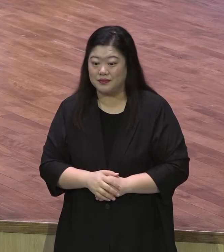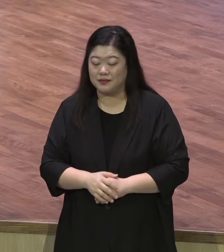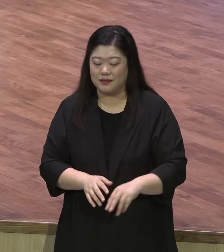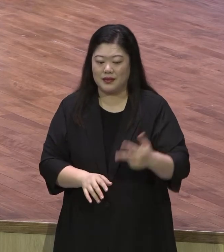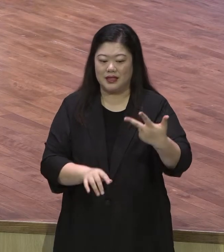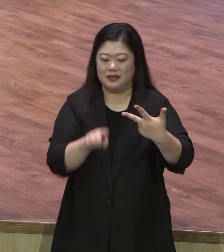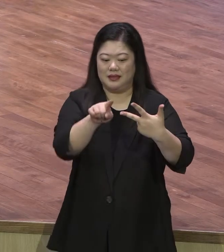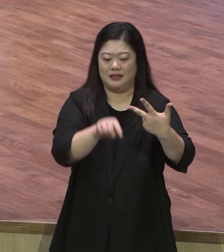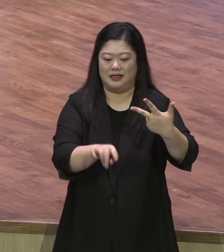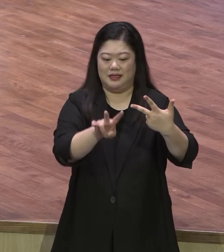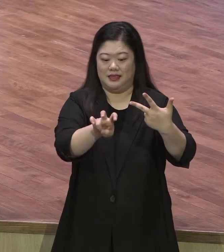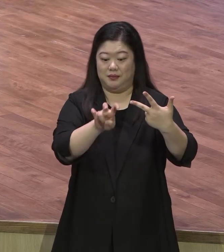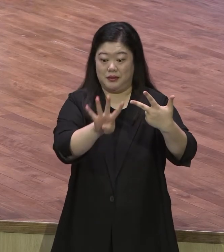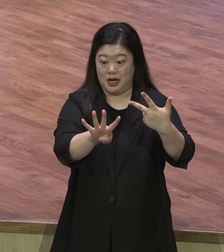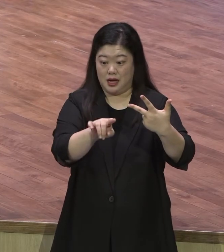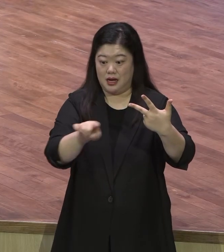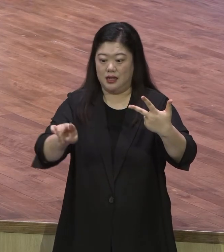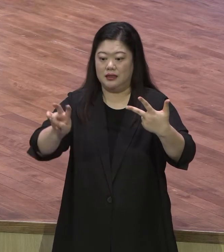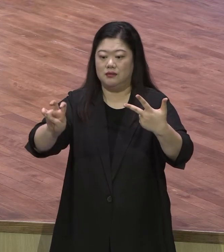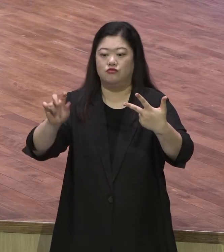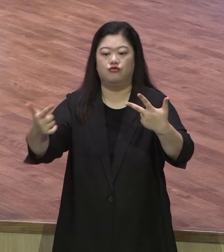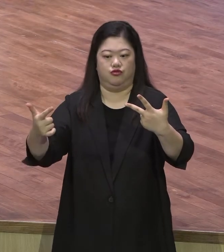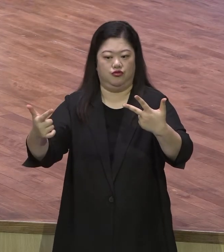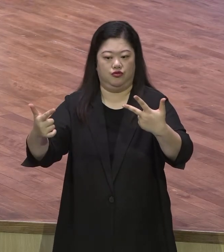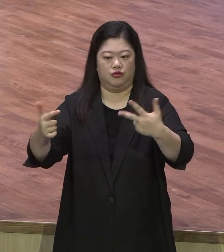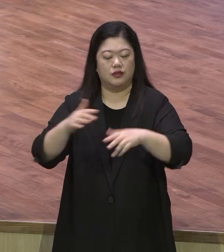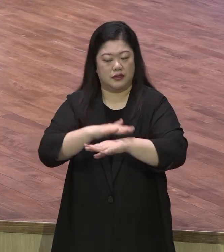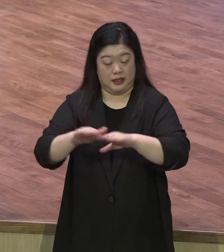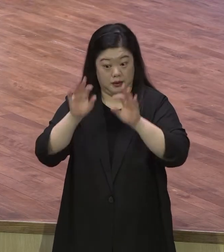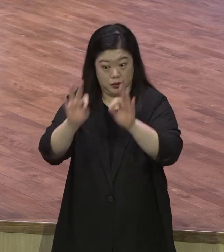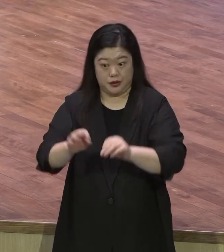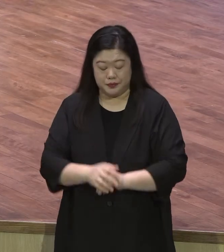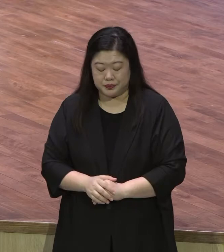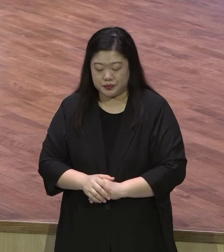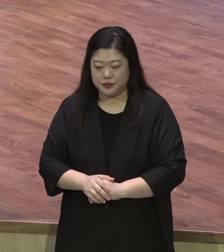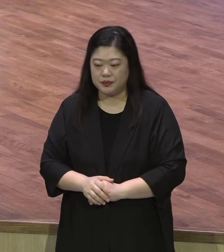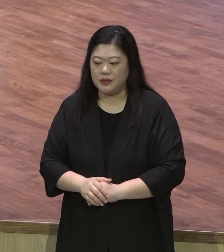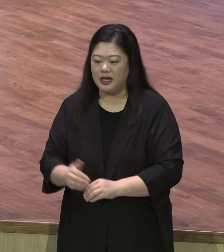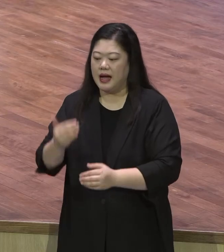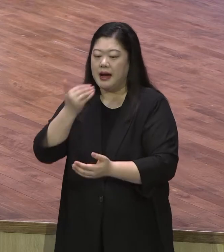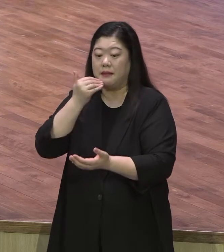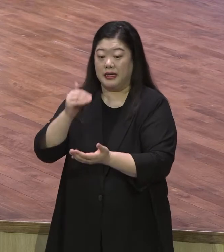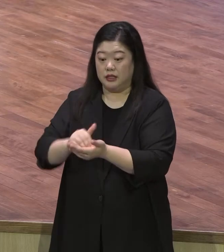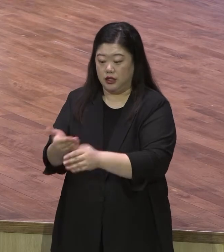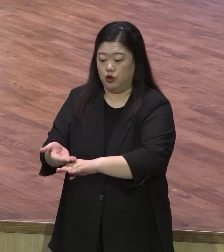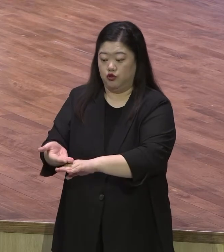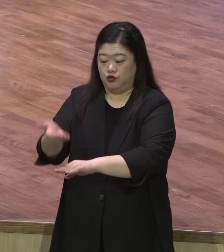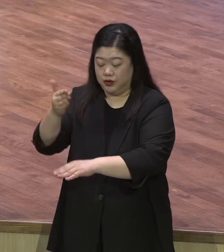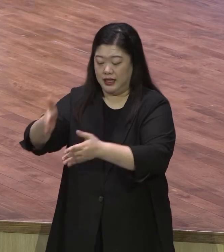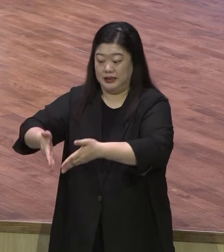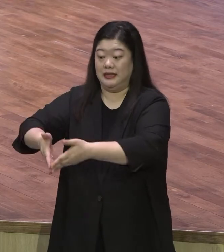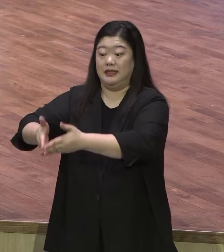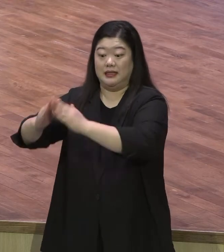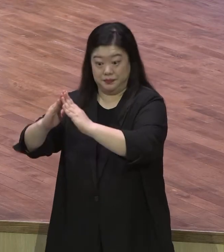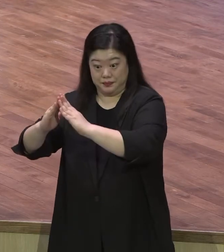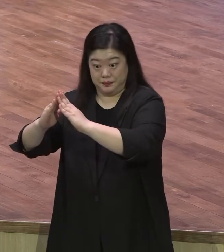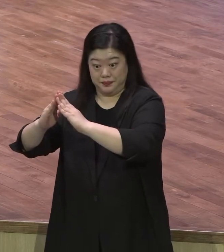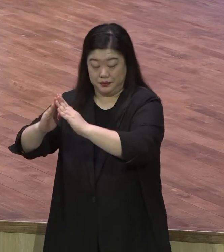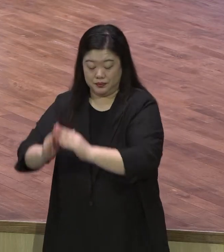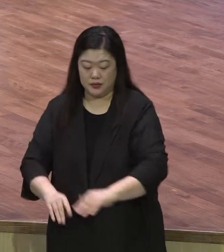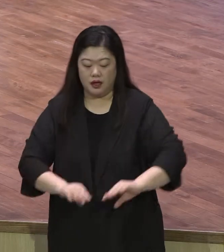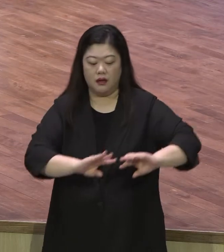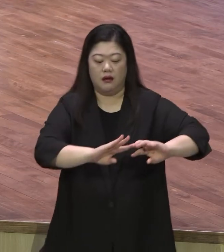26절의 답이 있어요. 예수님께서 반석위에 집을 지혜로운 사람과 모래위에 지어진 어리석을